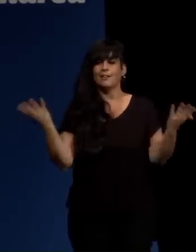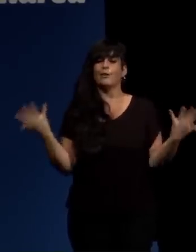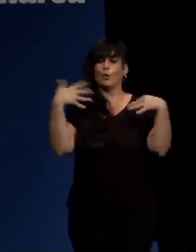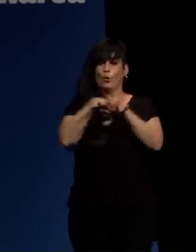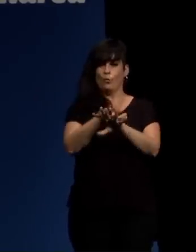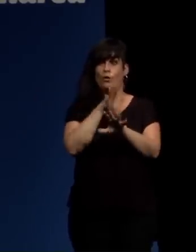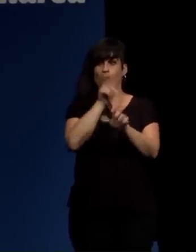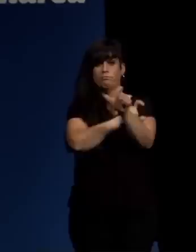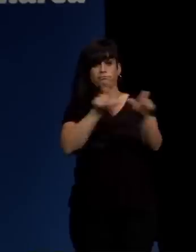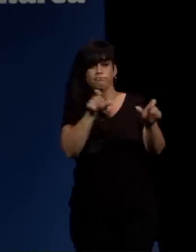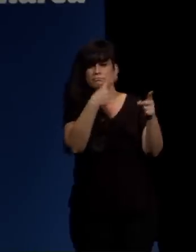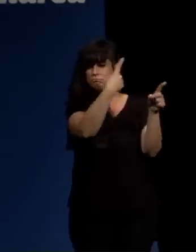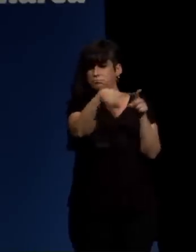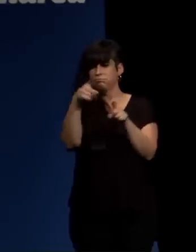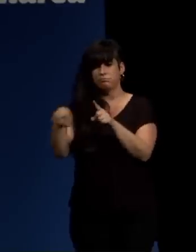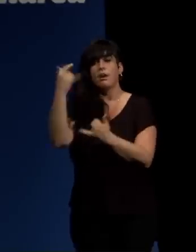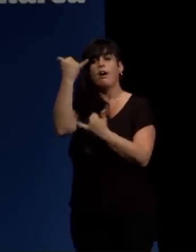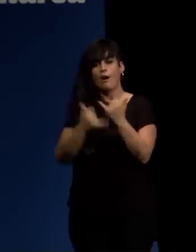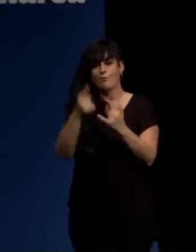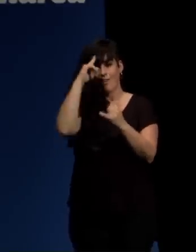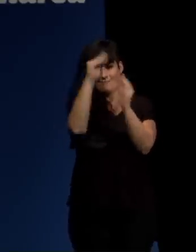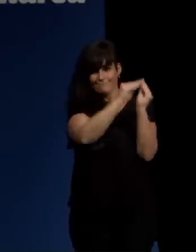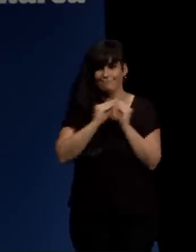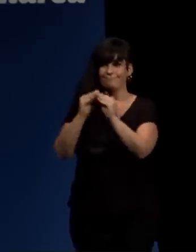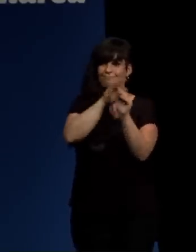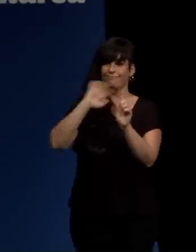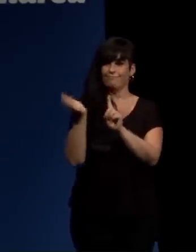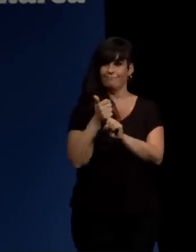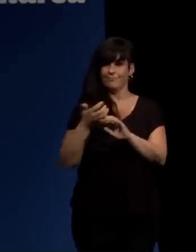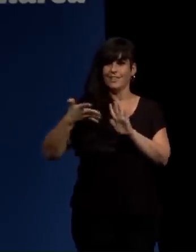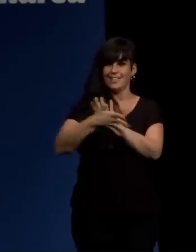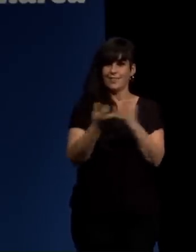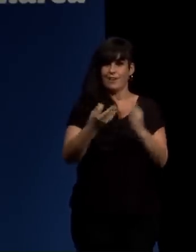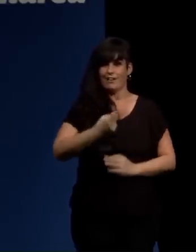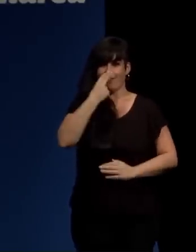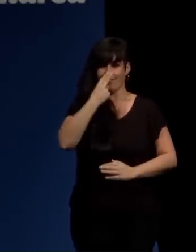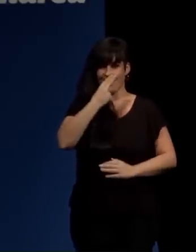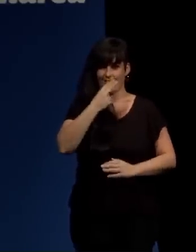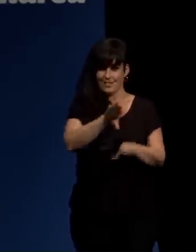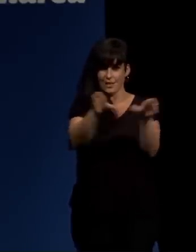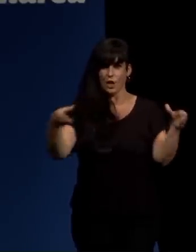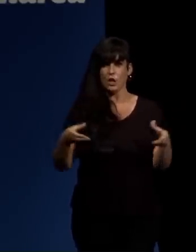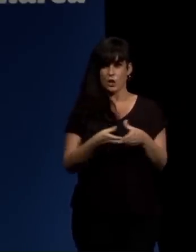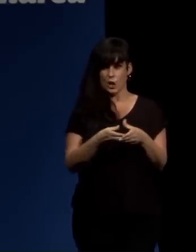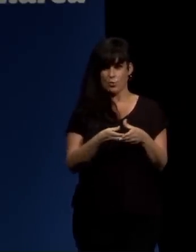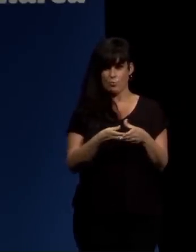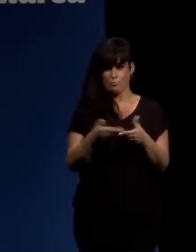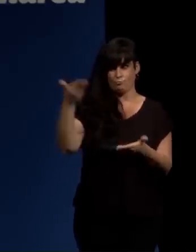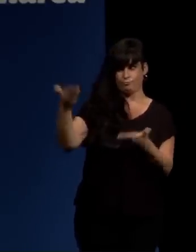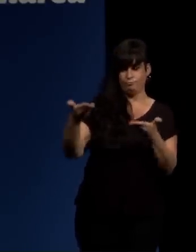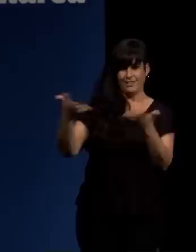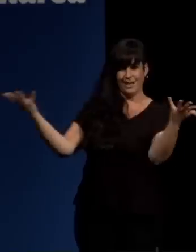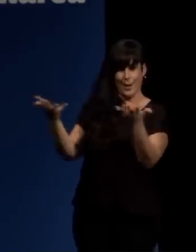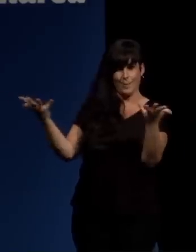de moi diversa procedencia conseguiu poñerse de acordo e antepoñer os seus intereses partidistas por unha situación de